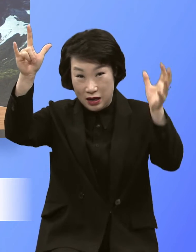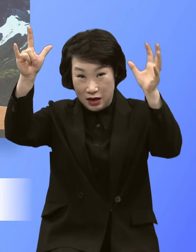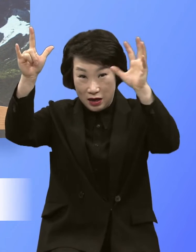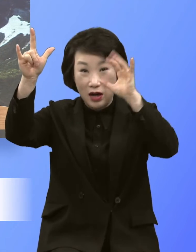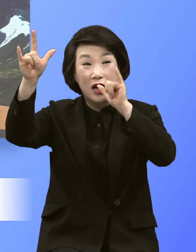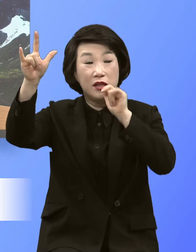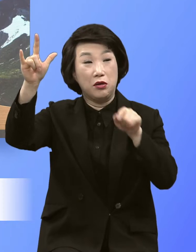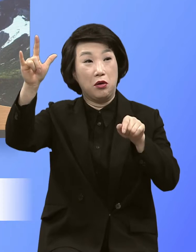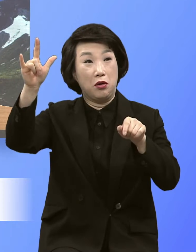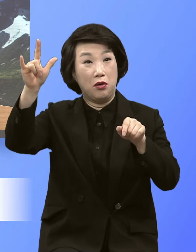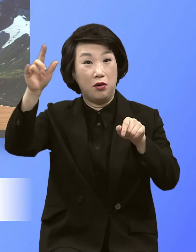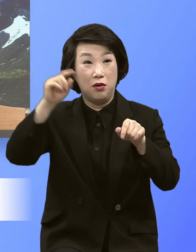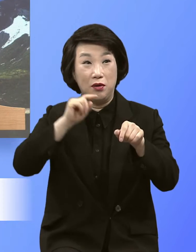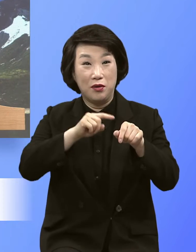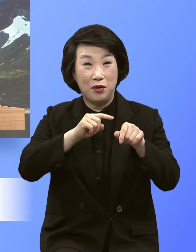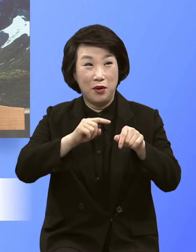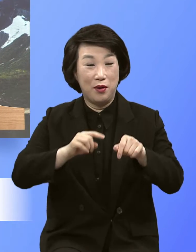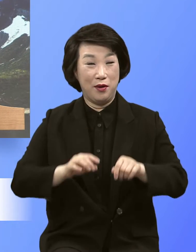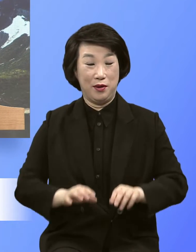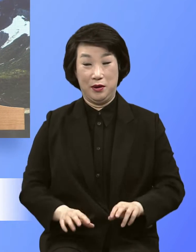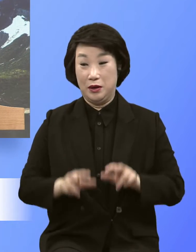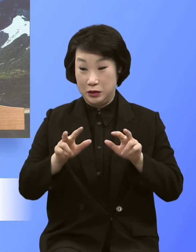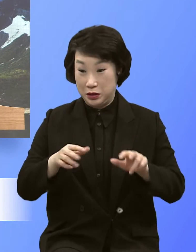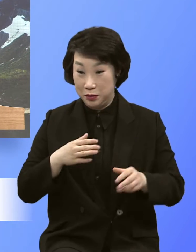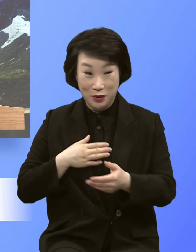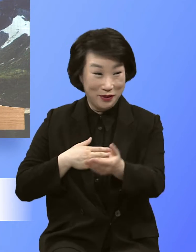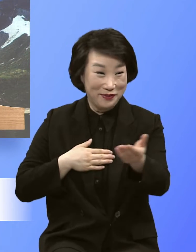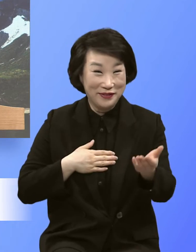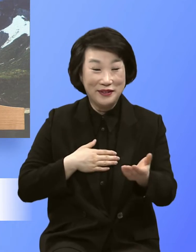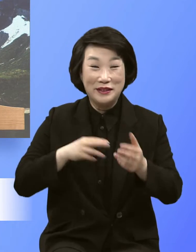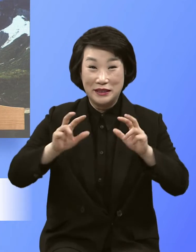자전하는 걸 보면 지금도 지구는